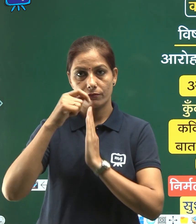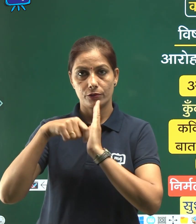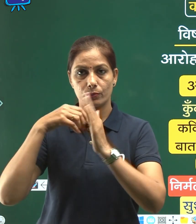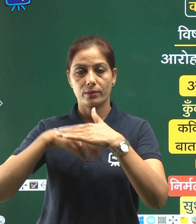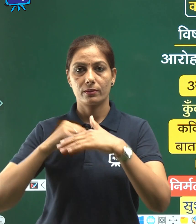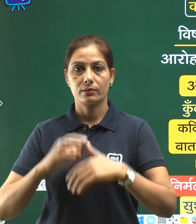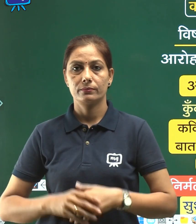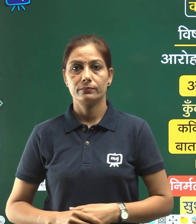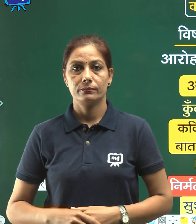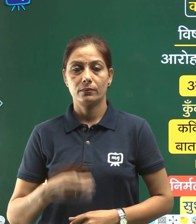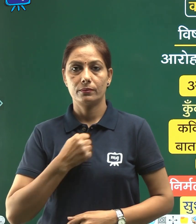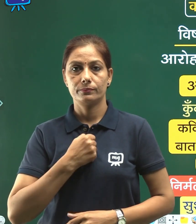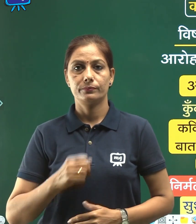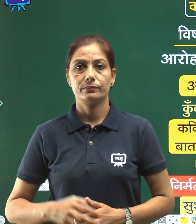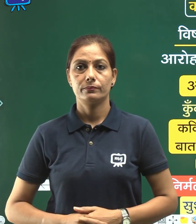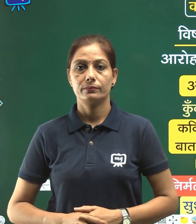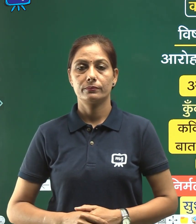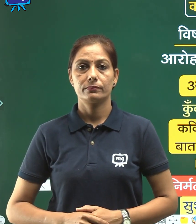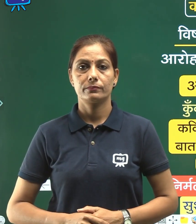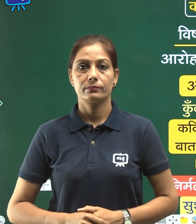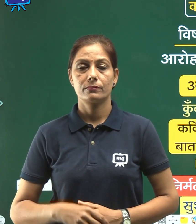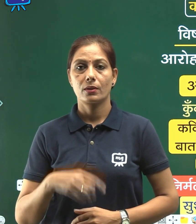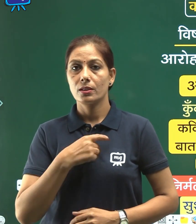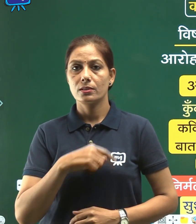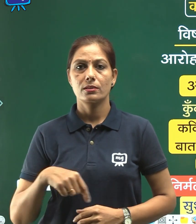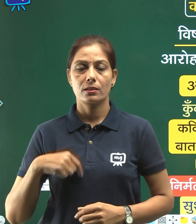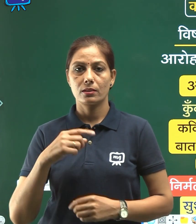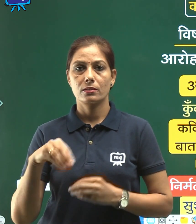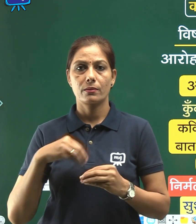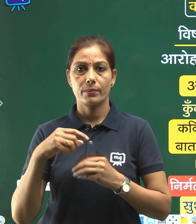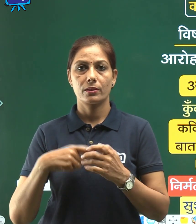में हम इनसे संबंधित